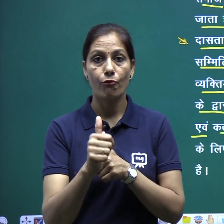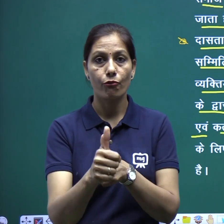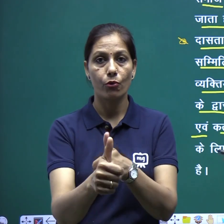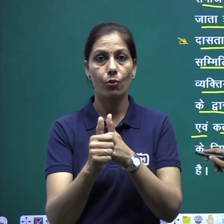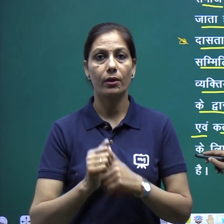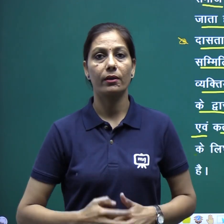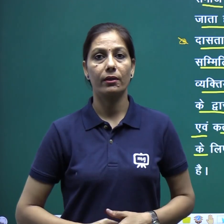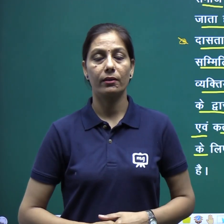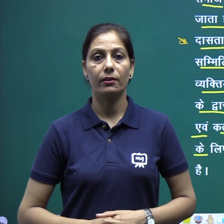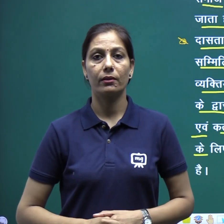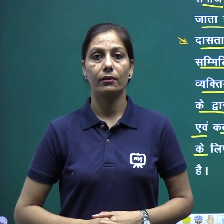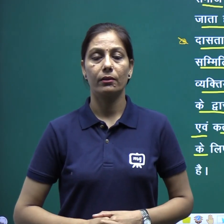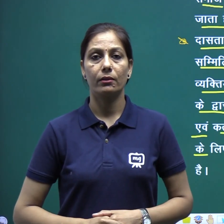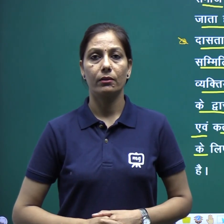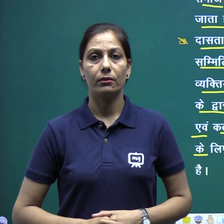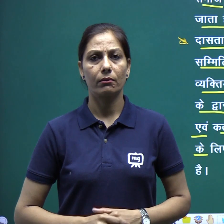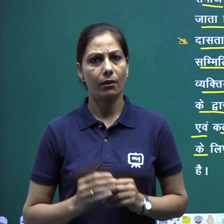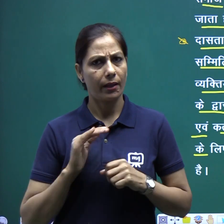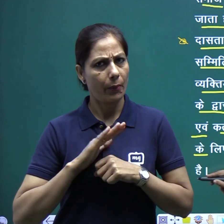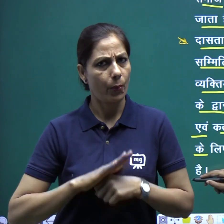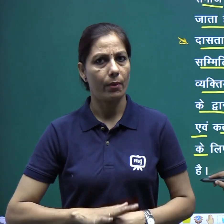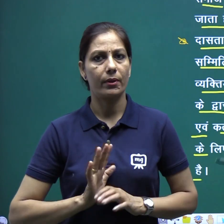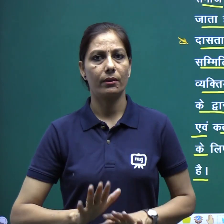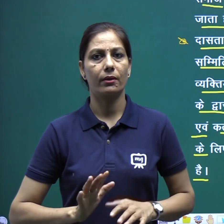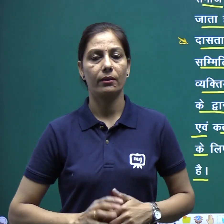पालन करने के लिए विवश होना पड़ता है।